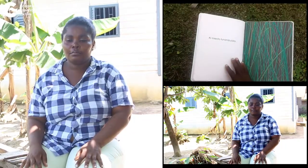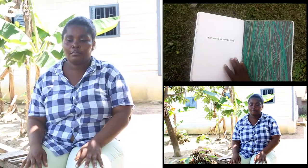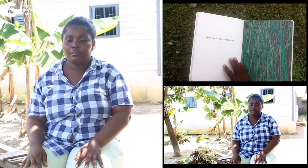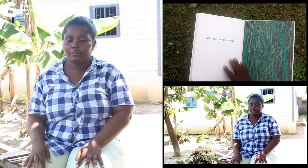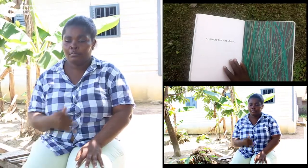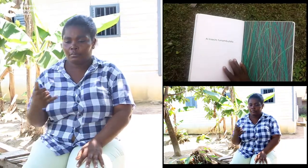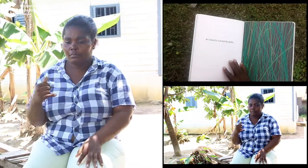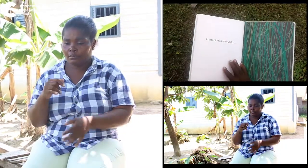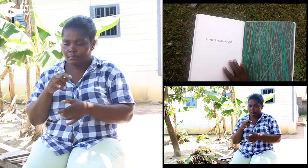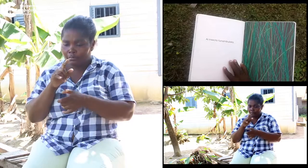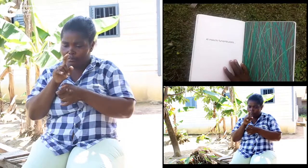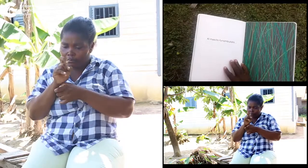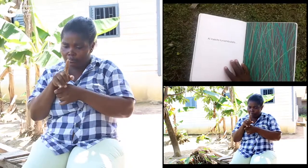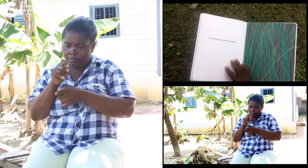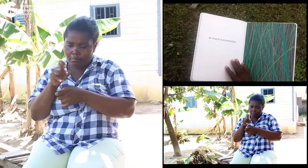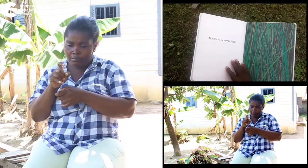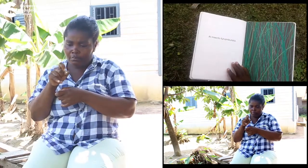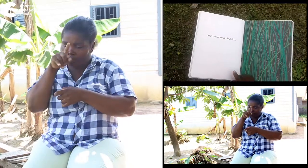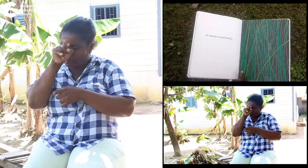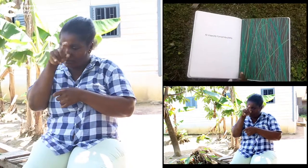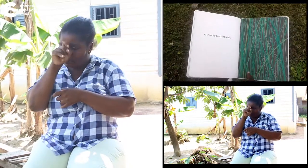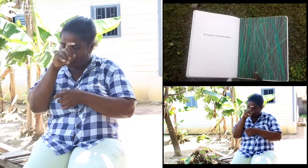Al insecto funambulista.